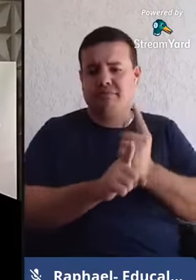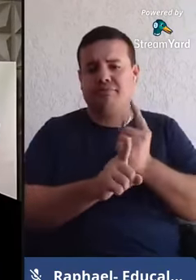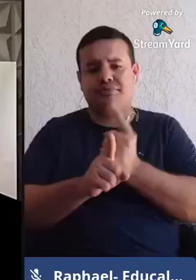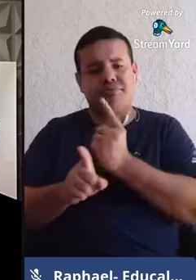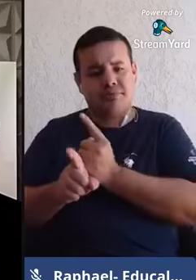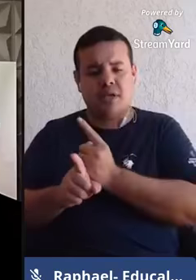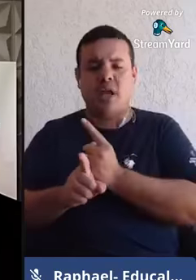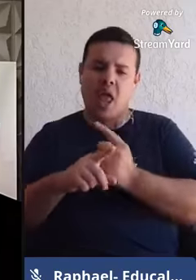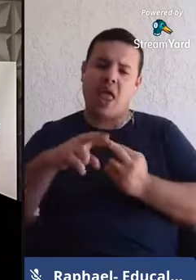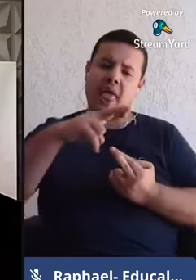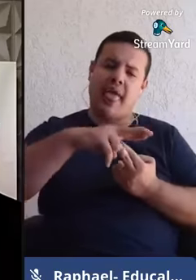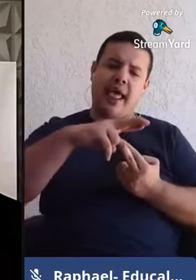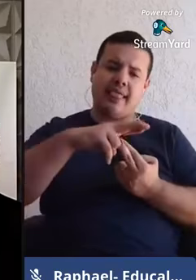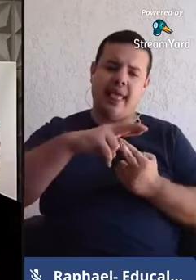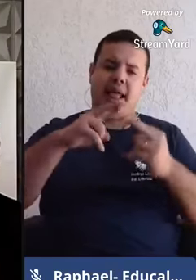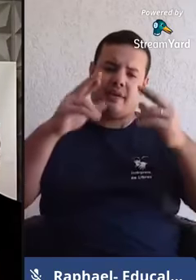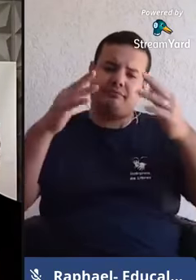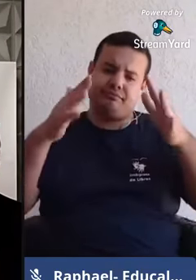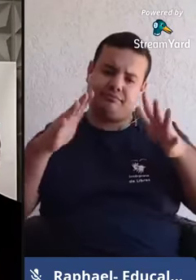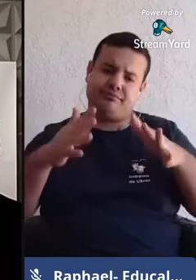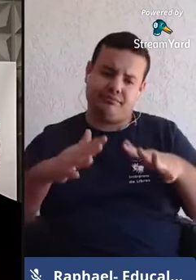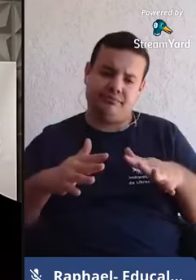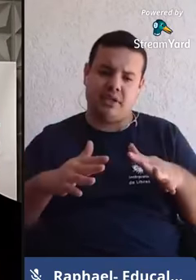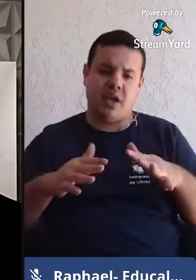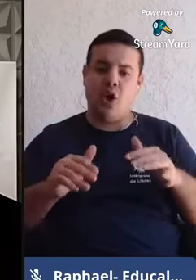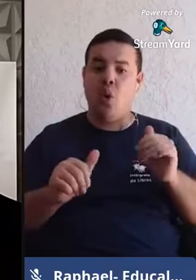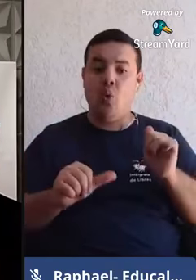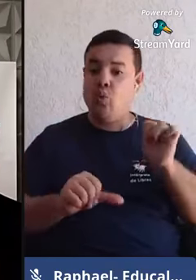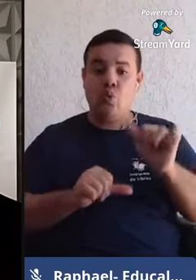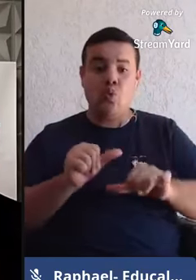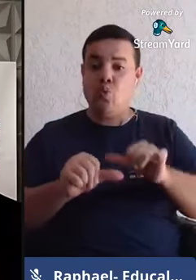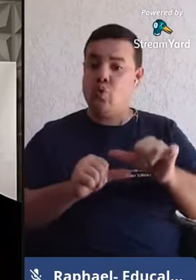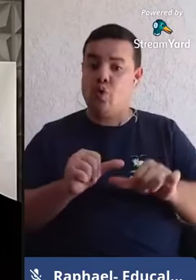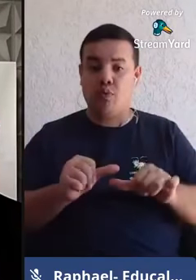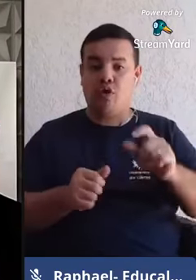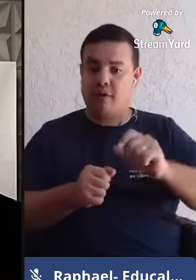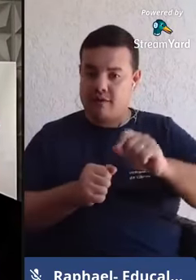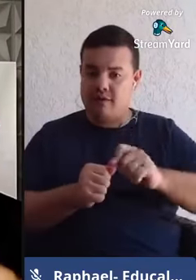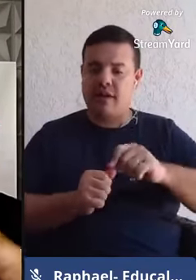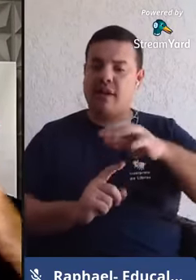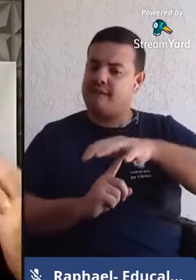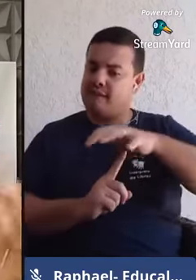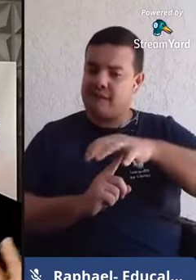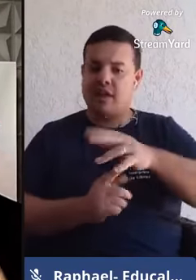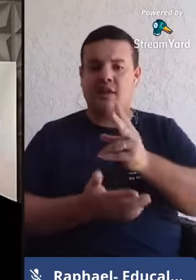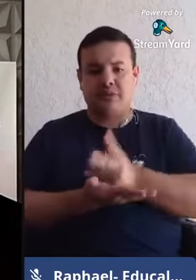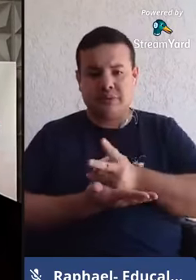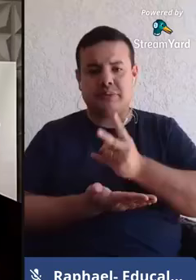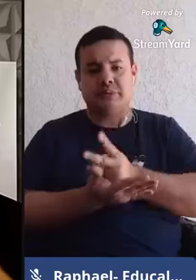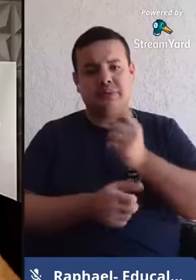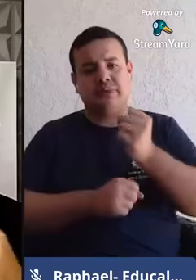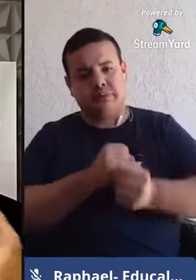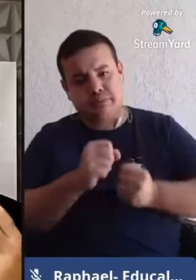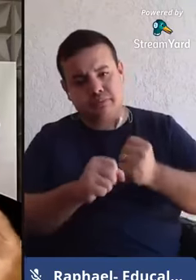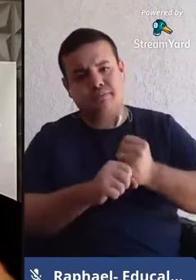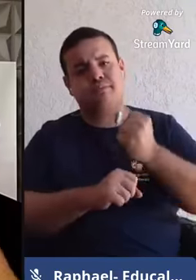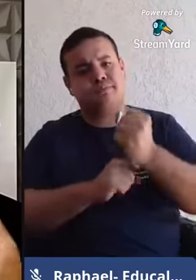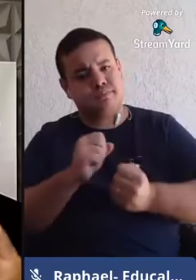E a Reatec não mudou. A gente foi fazendo a Reatec, foi fazendo a feira sem nenhuma mudança na sua estrutura e na